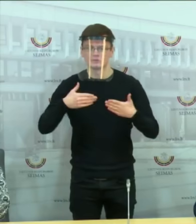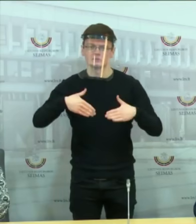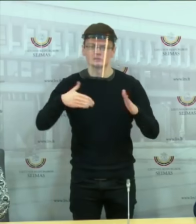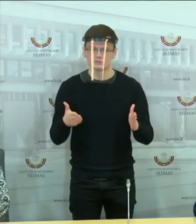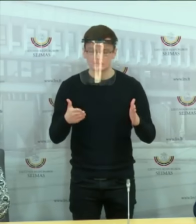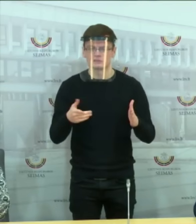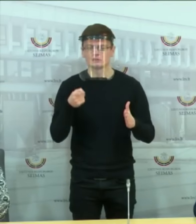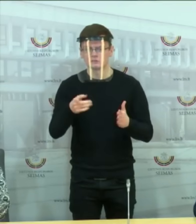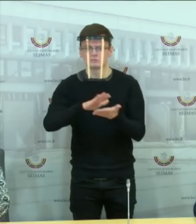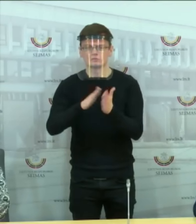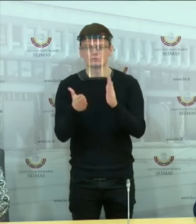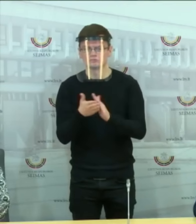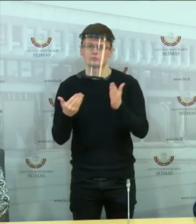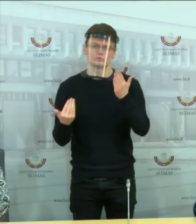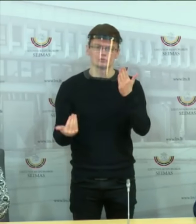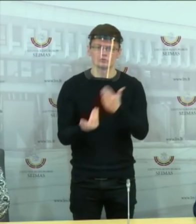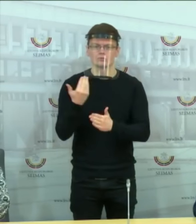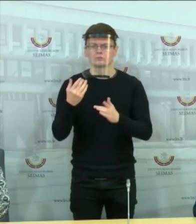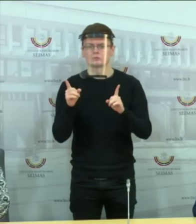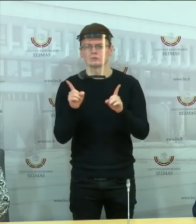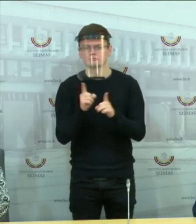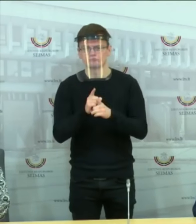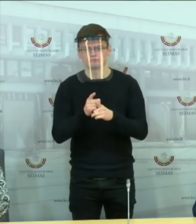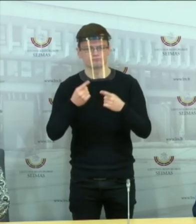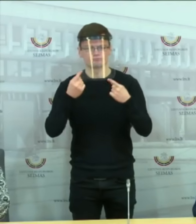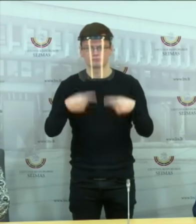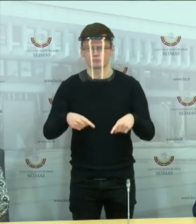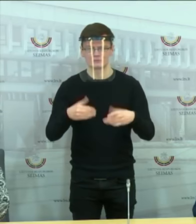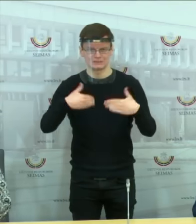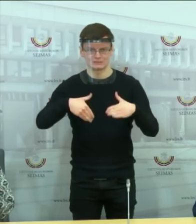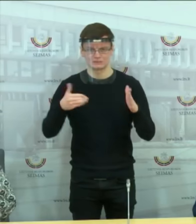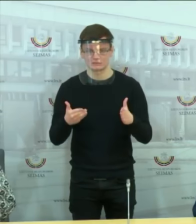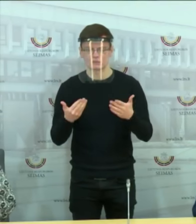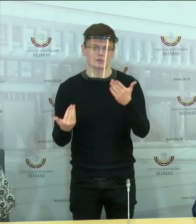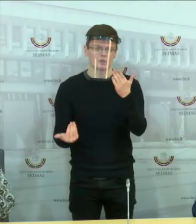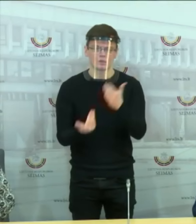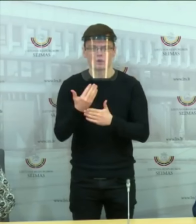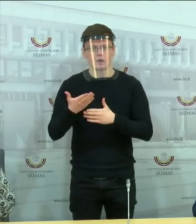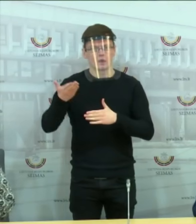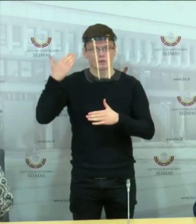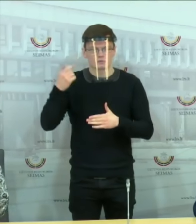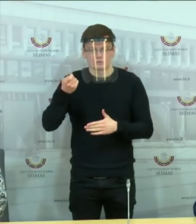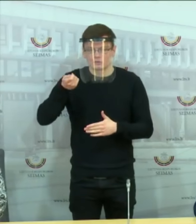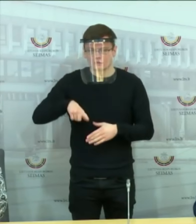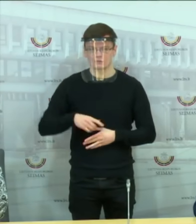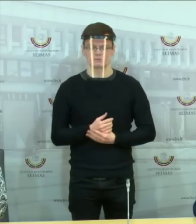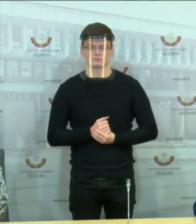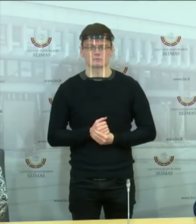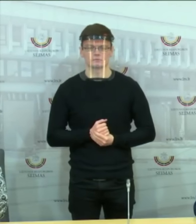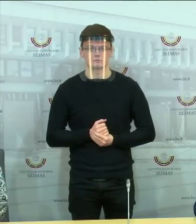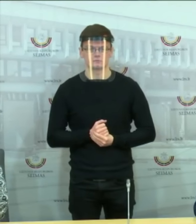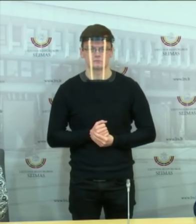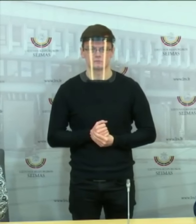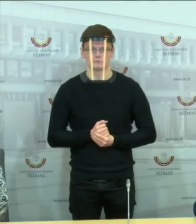prasme persitvarkius, įsijungus į visiškai naują režimą, kuris buvo anksčiau nepažįstamas, tai atsakant,